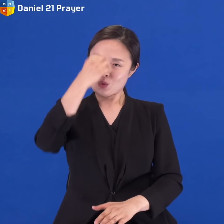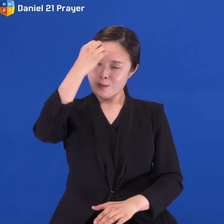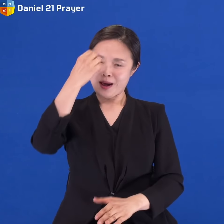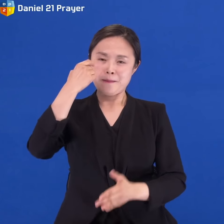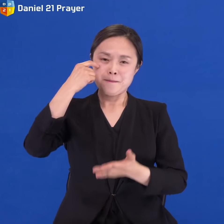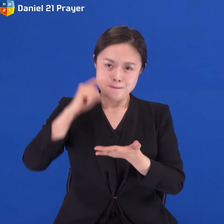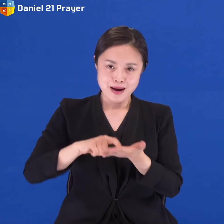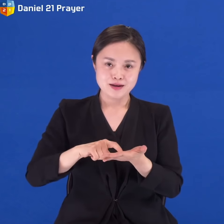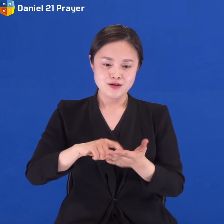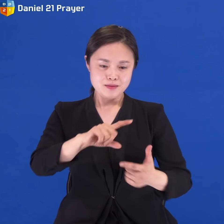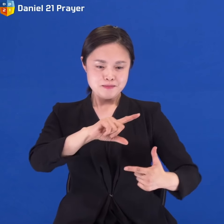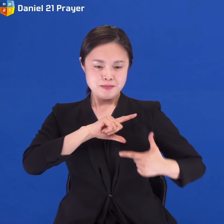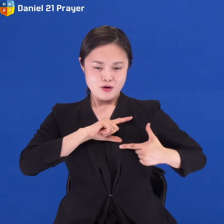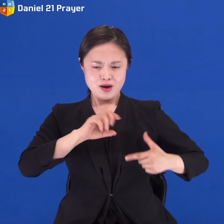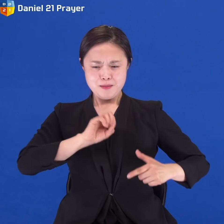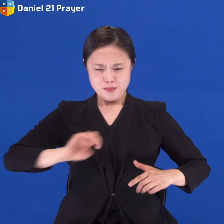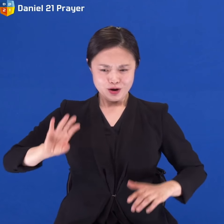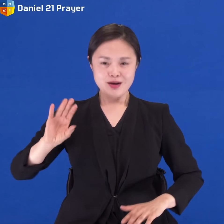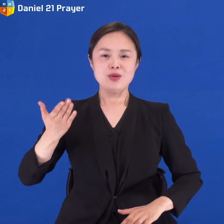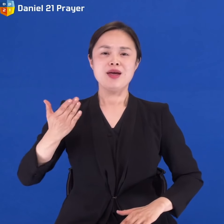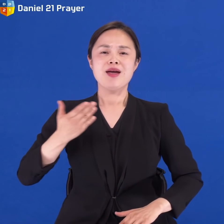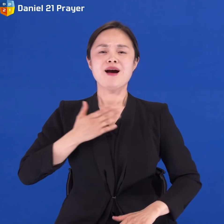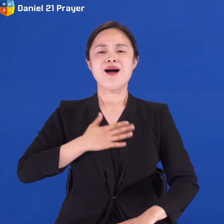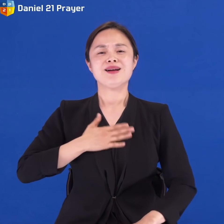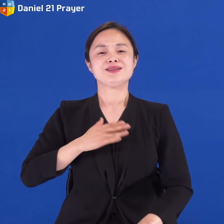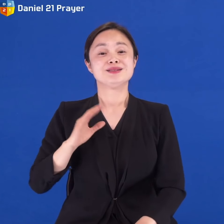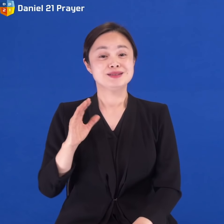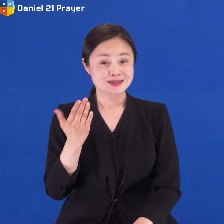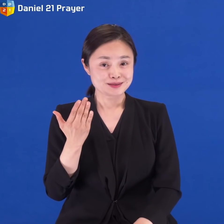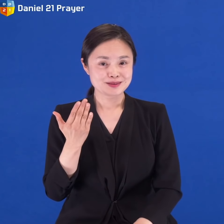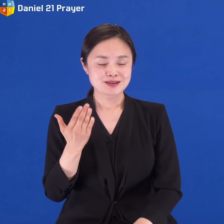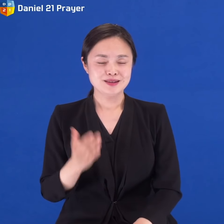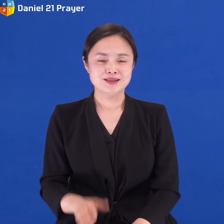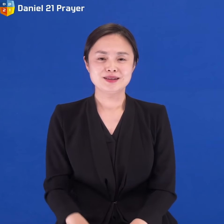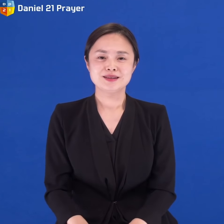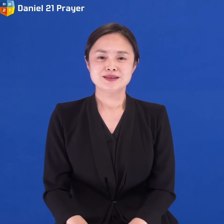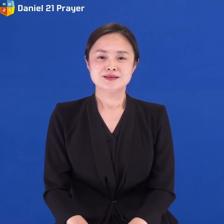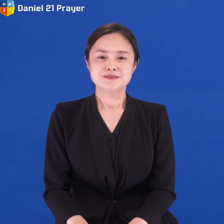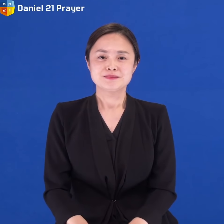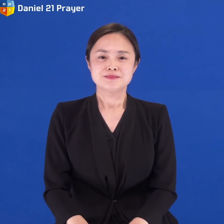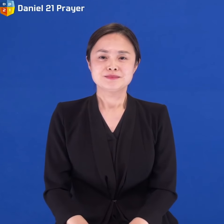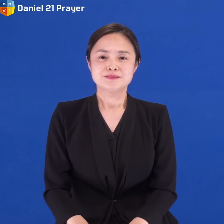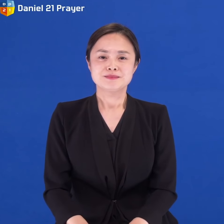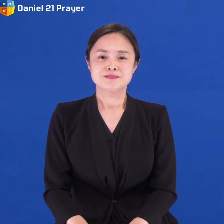다르게 조작할 수 있었지만 솔직히 말씀드리는 겁니다.